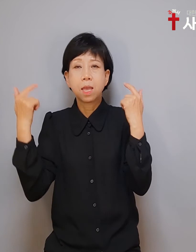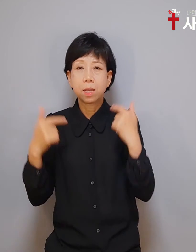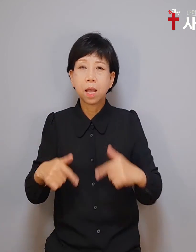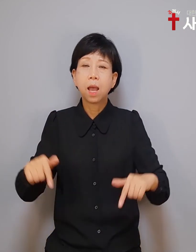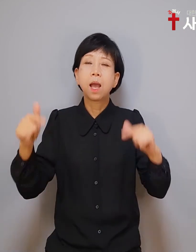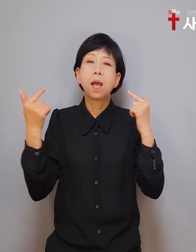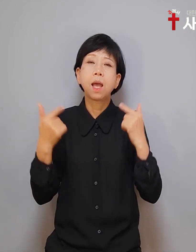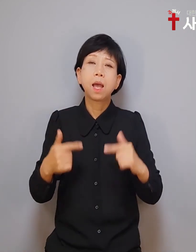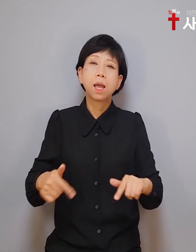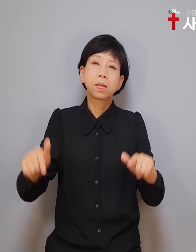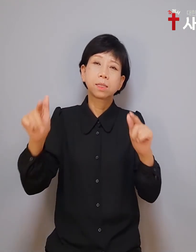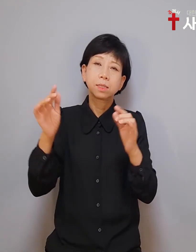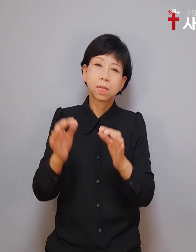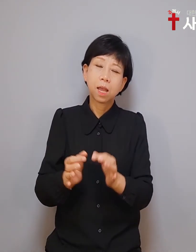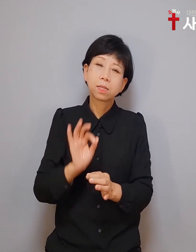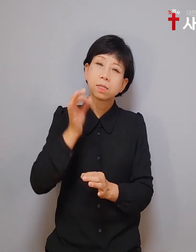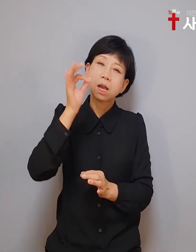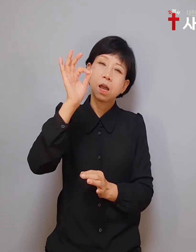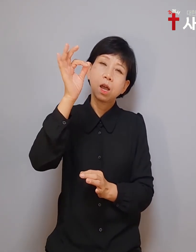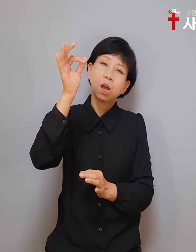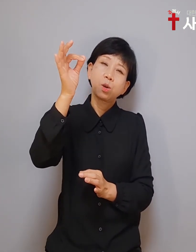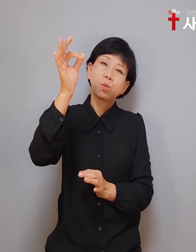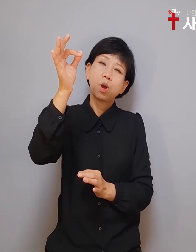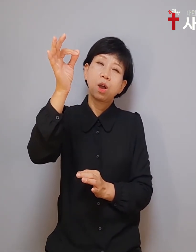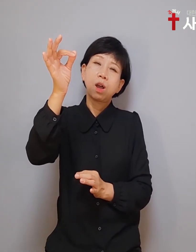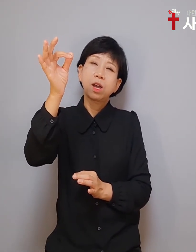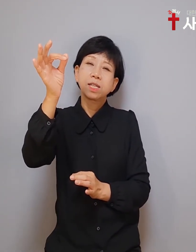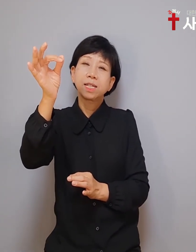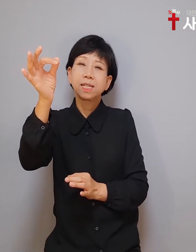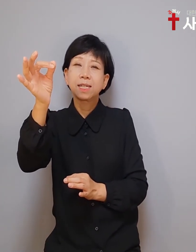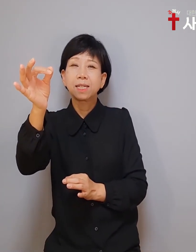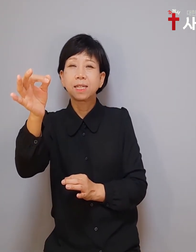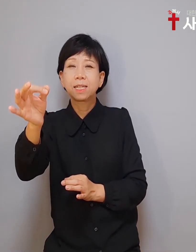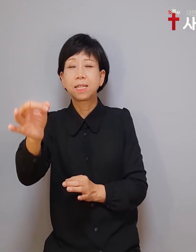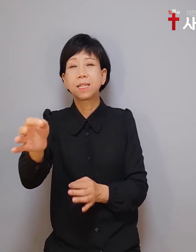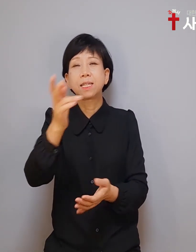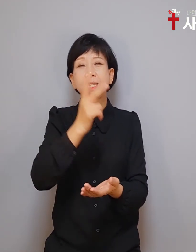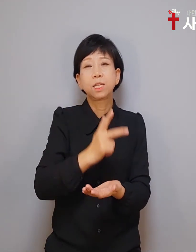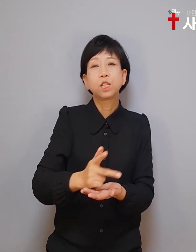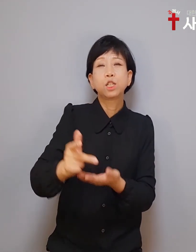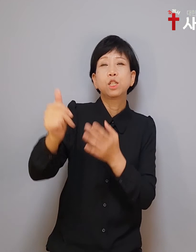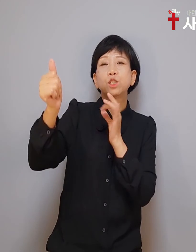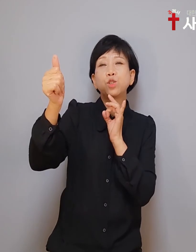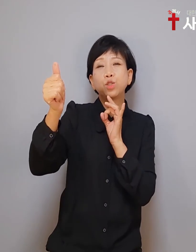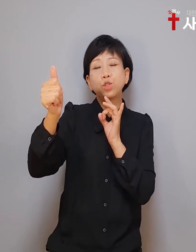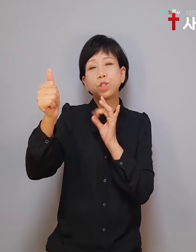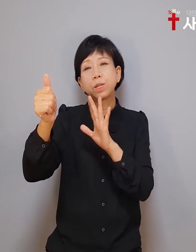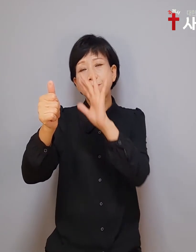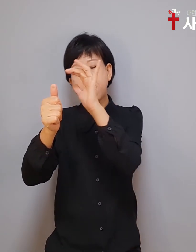내가 항상 주님만을 섬기겠습니다.